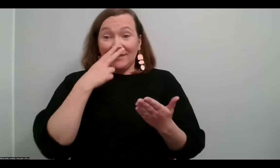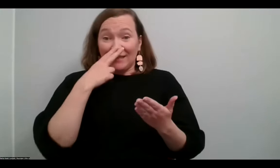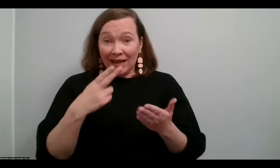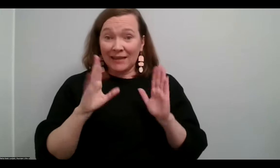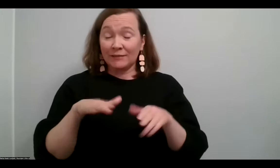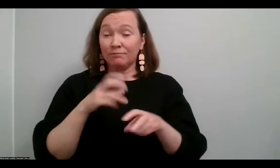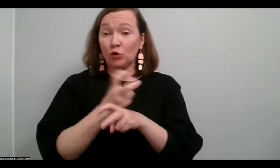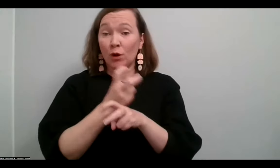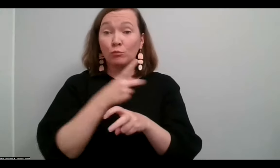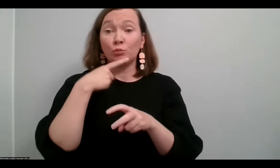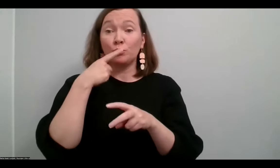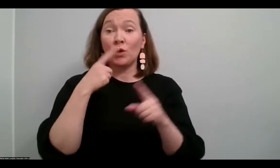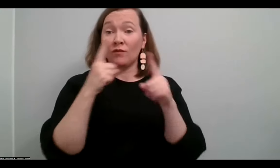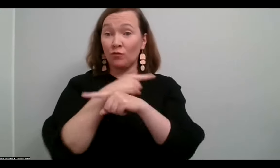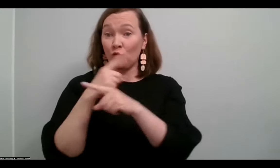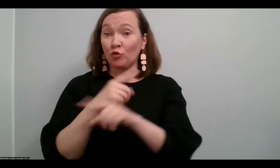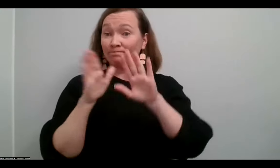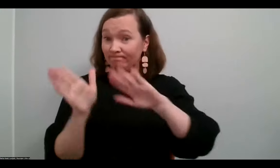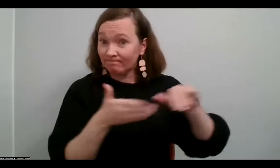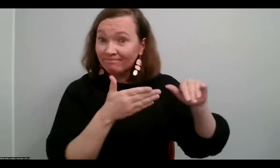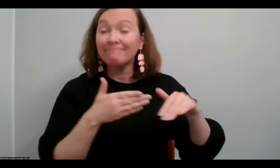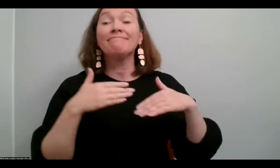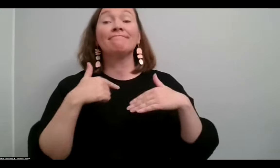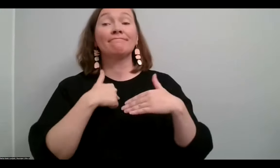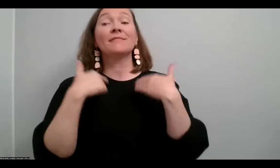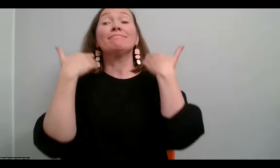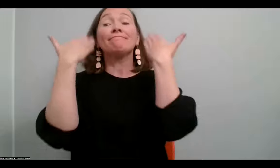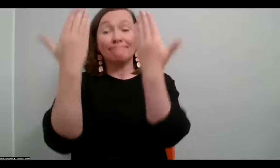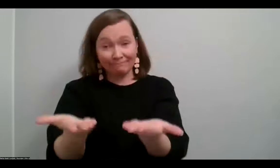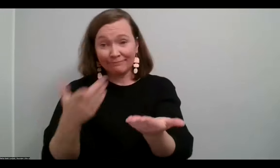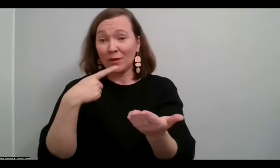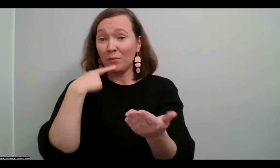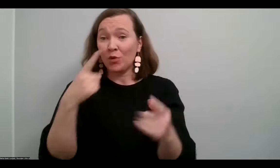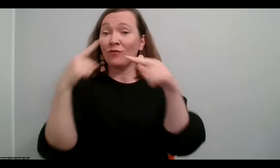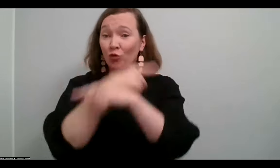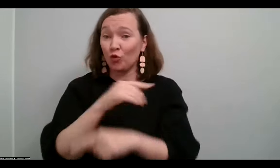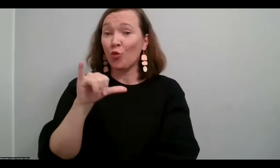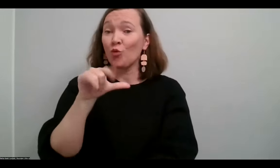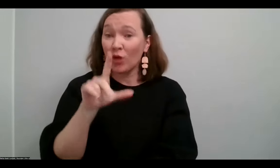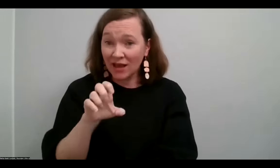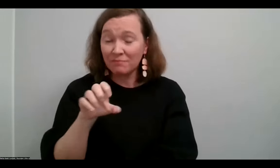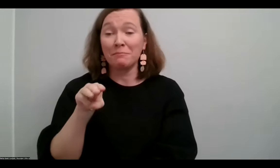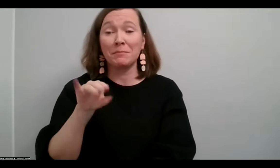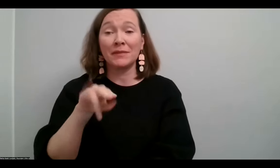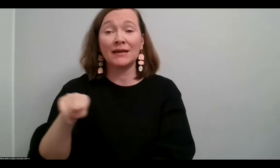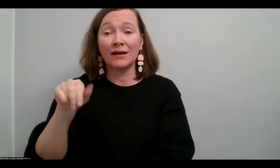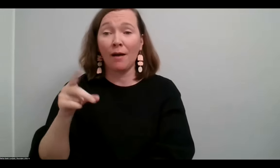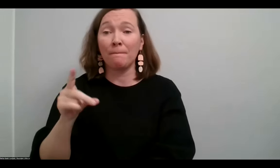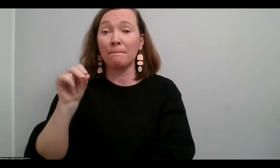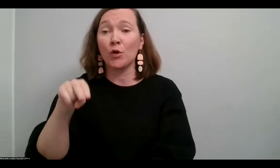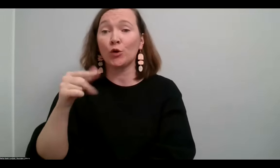No niin, nyt näemme kokemuspuheenvuorot. Ja seuraavaksi annan